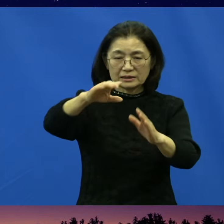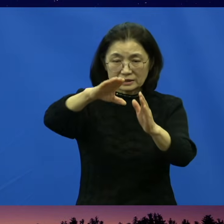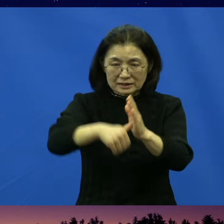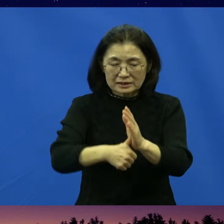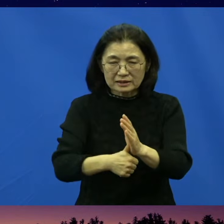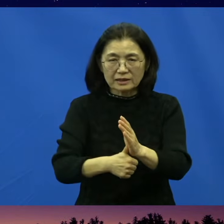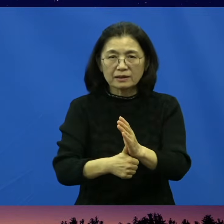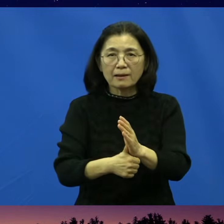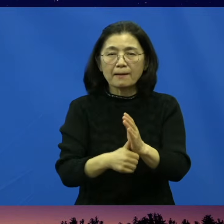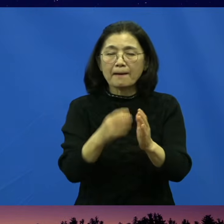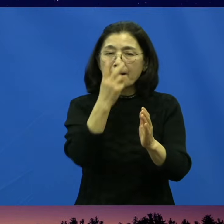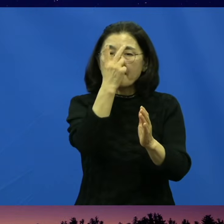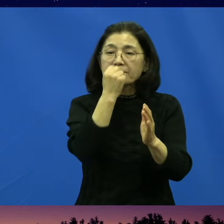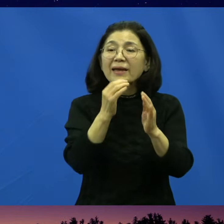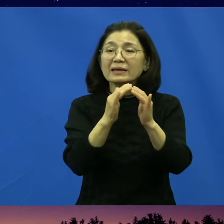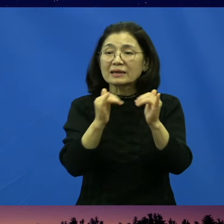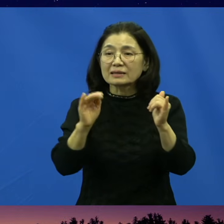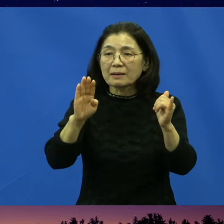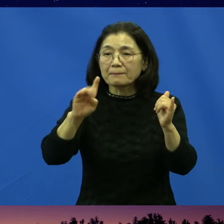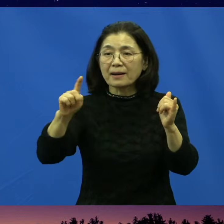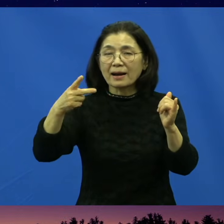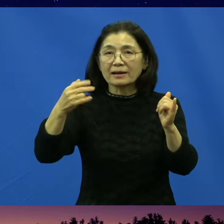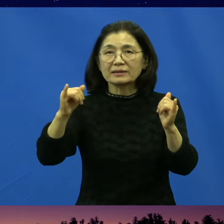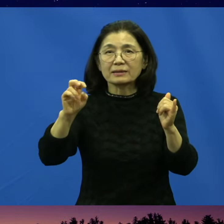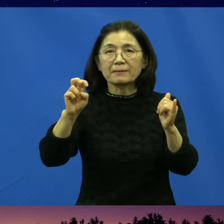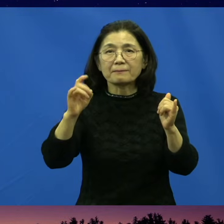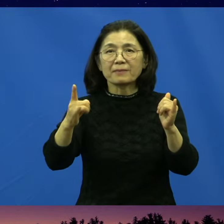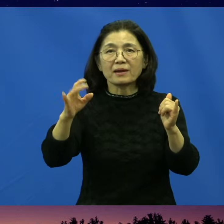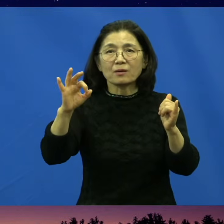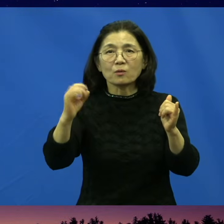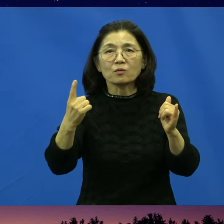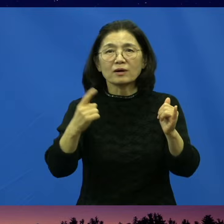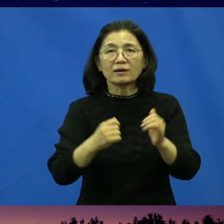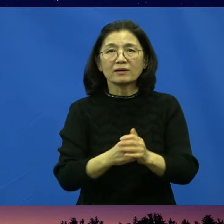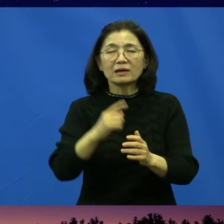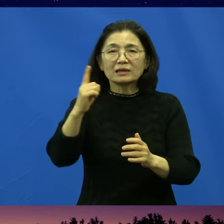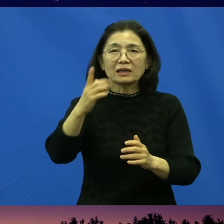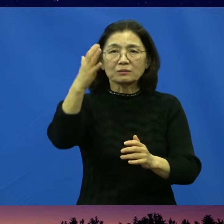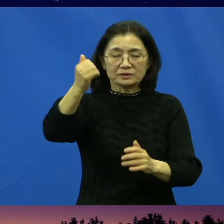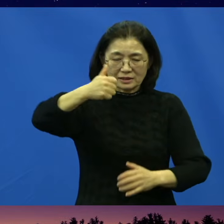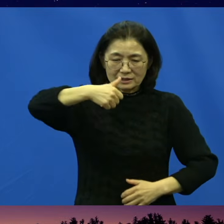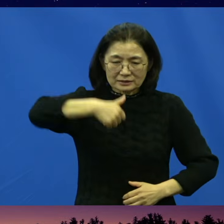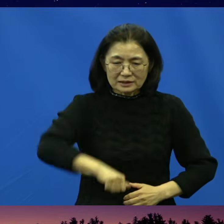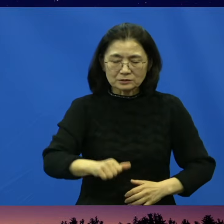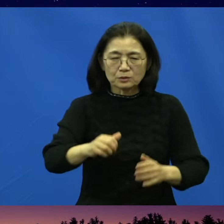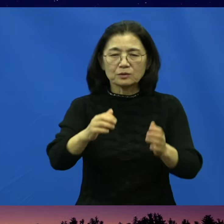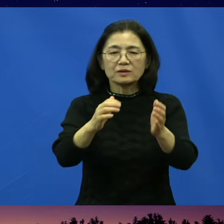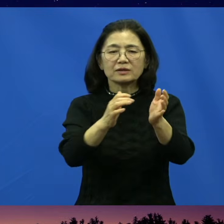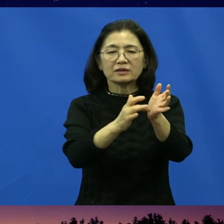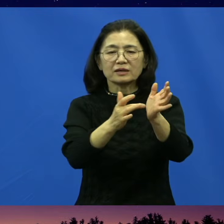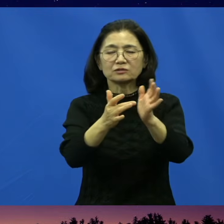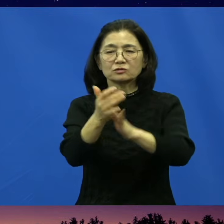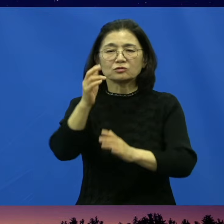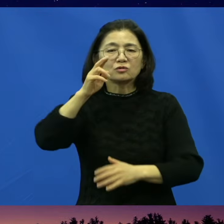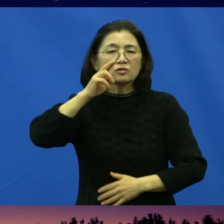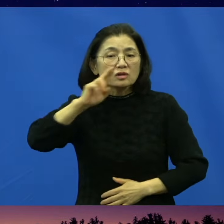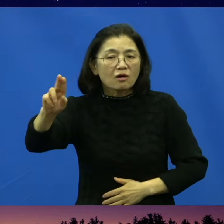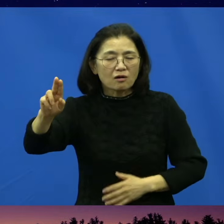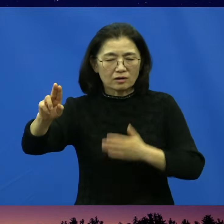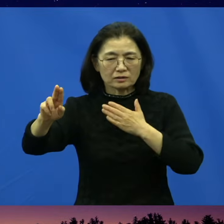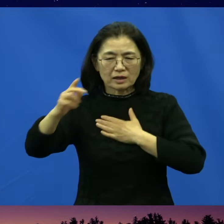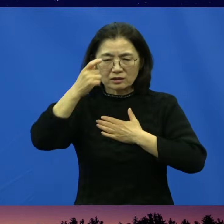맹인이었던 바디메오가 예수님을 향하여서 다윗의 자손 예수여 나를